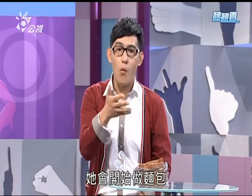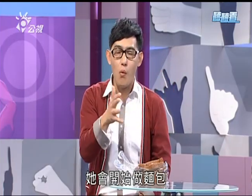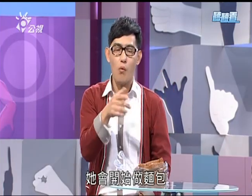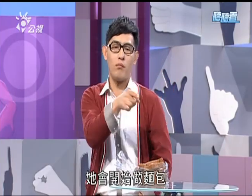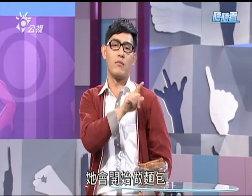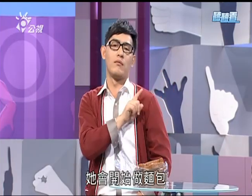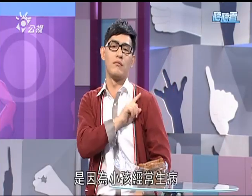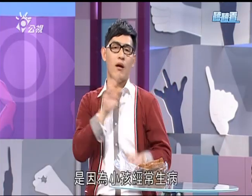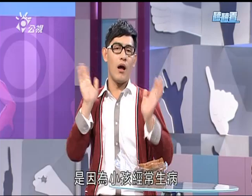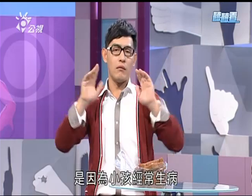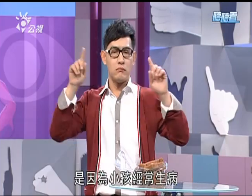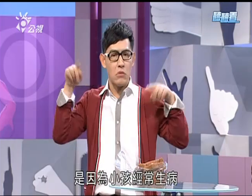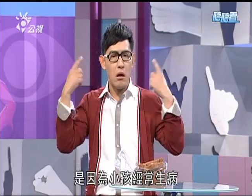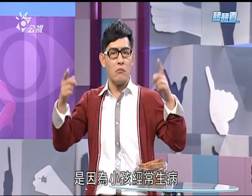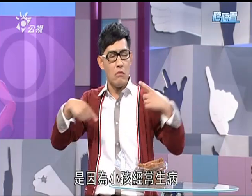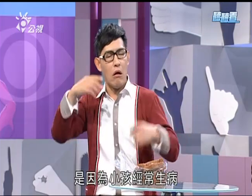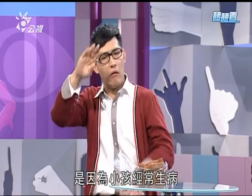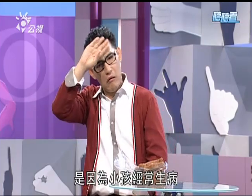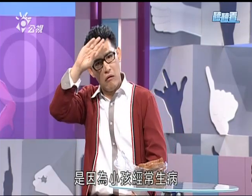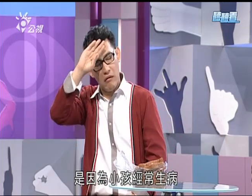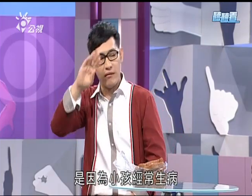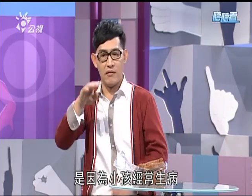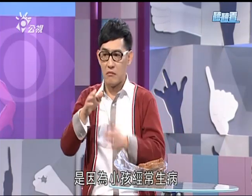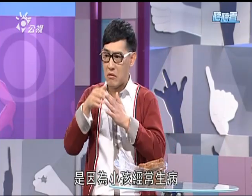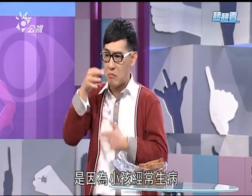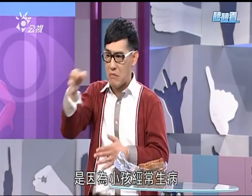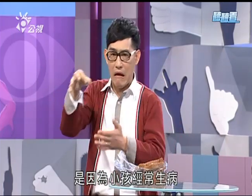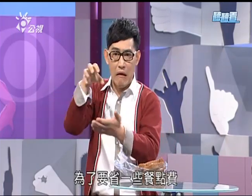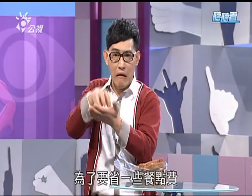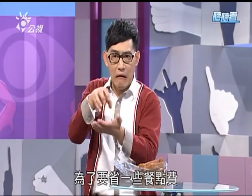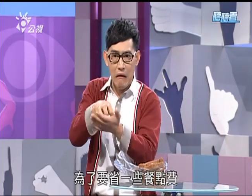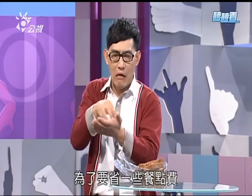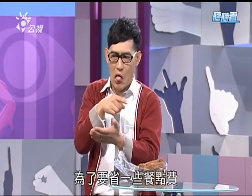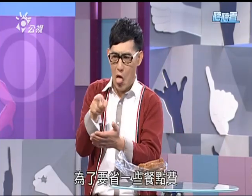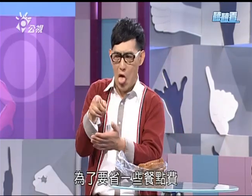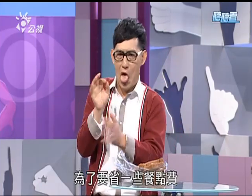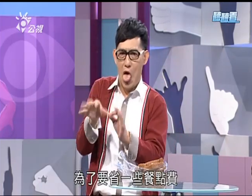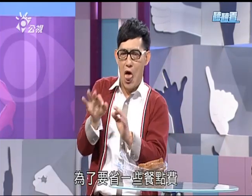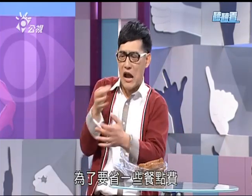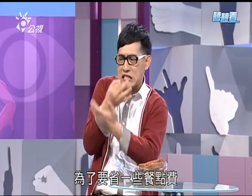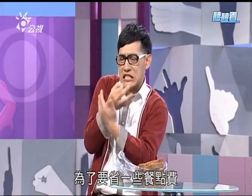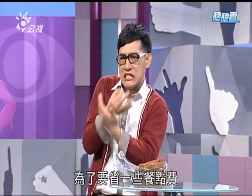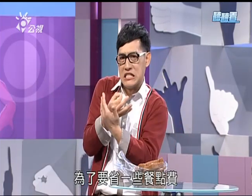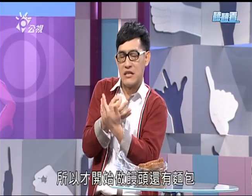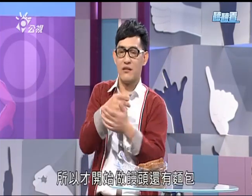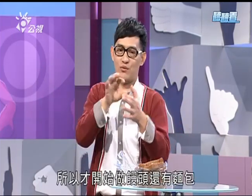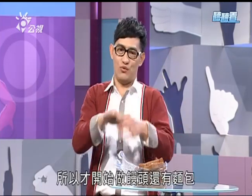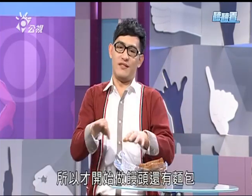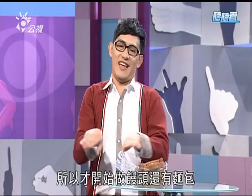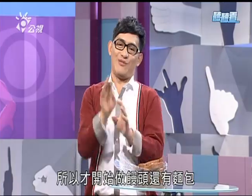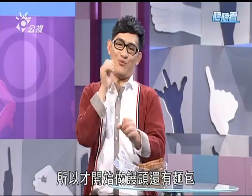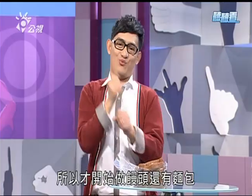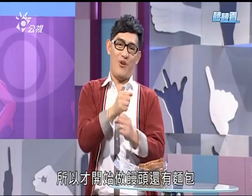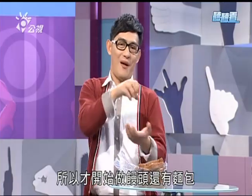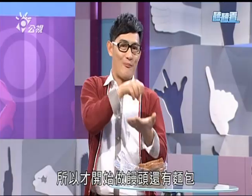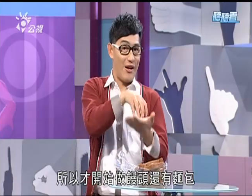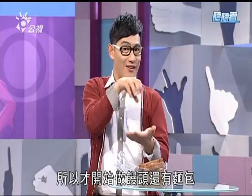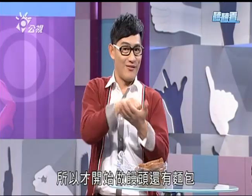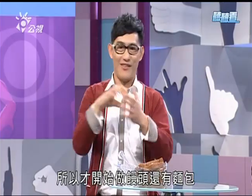呢，是因为小孩经常生病，为了要省一些餐点费，所以呢才开始做馒头还有